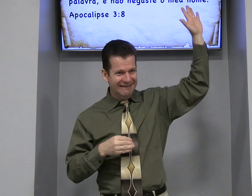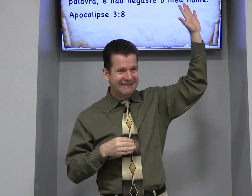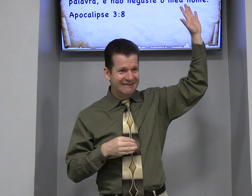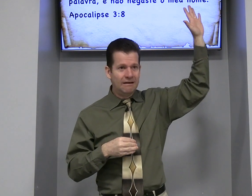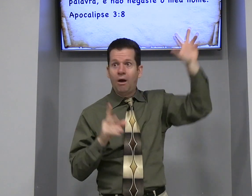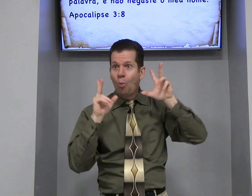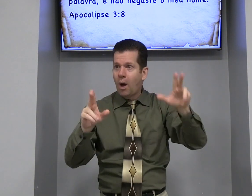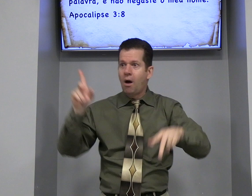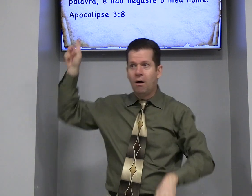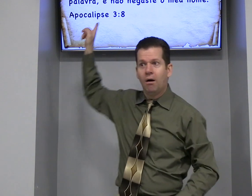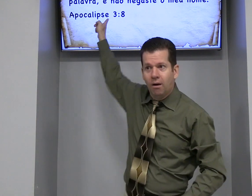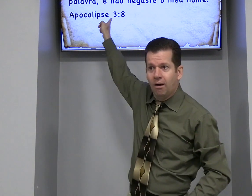força,